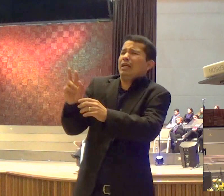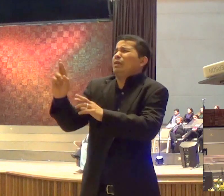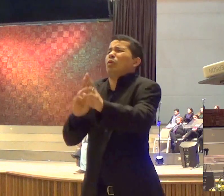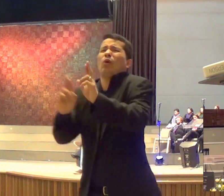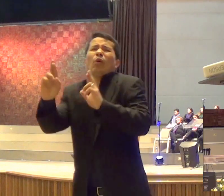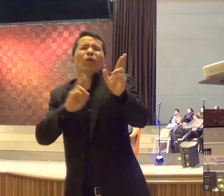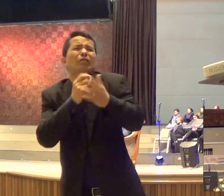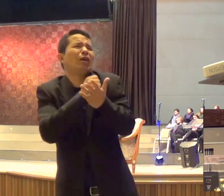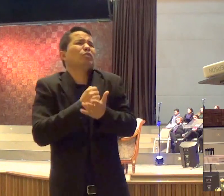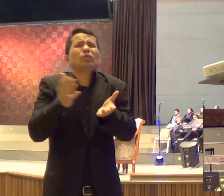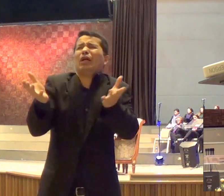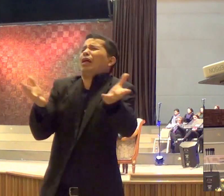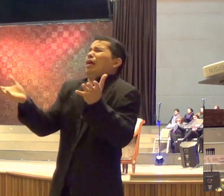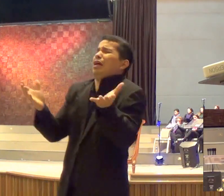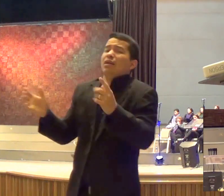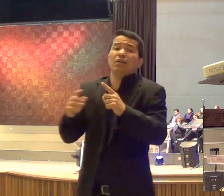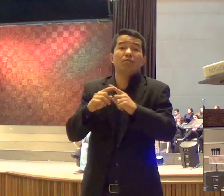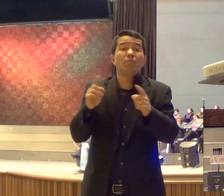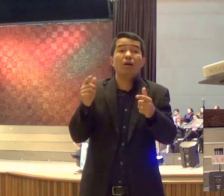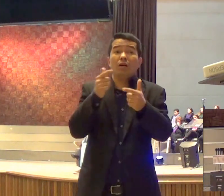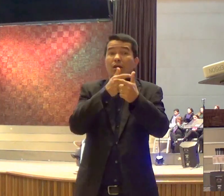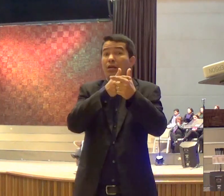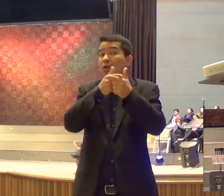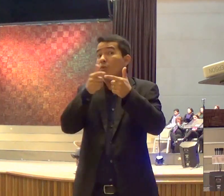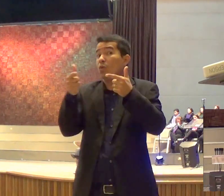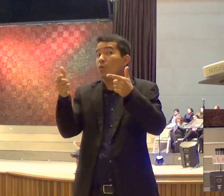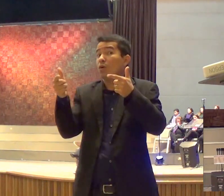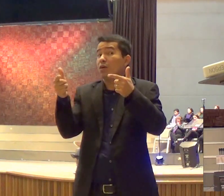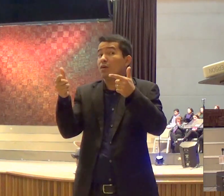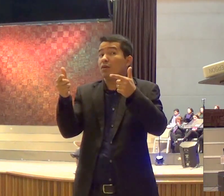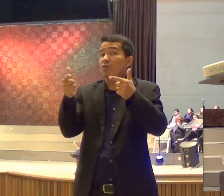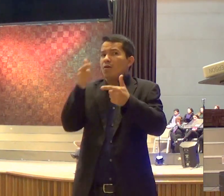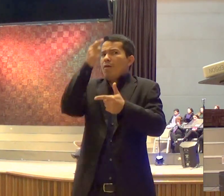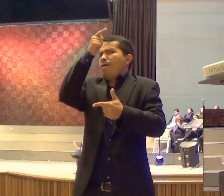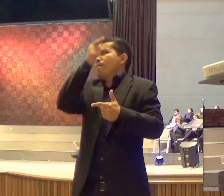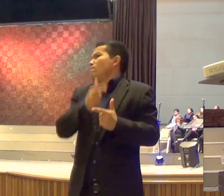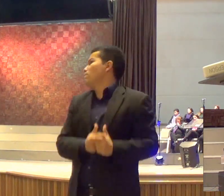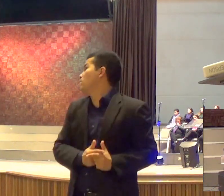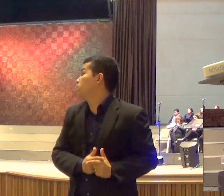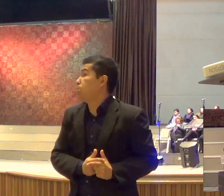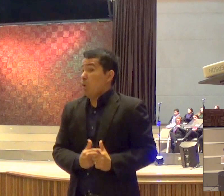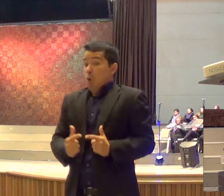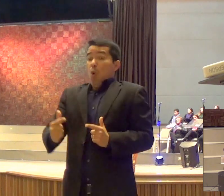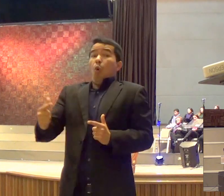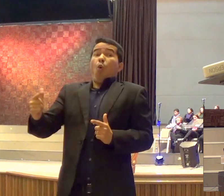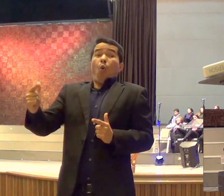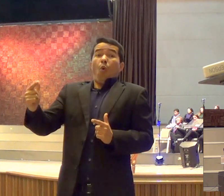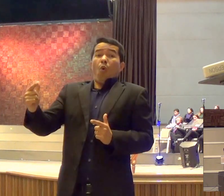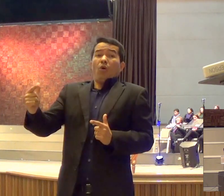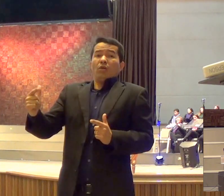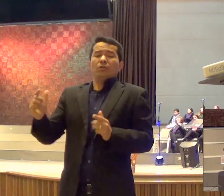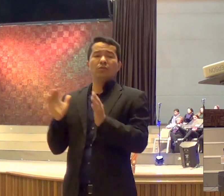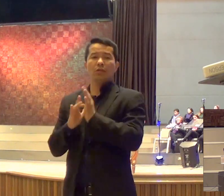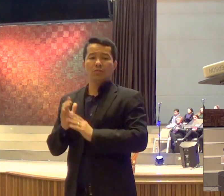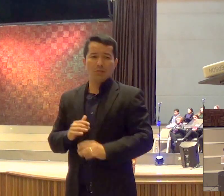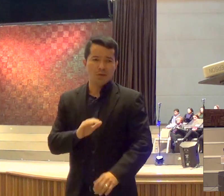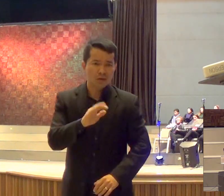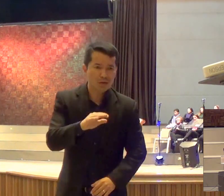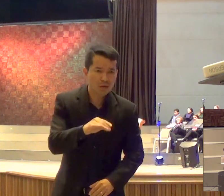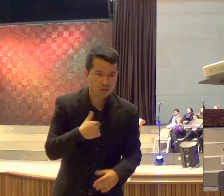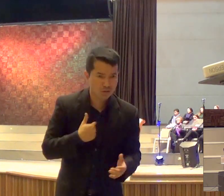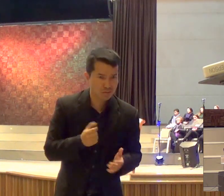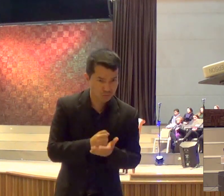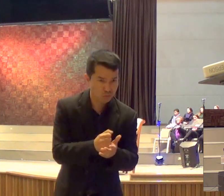agitação o barco tá enchendo d'água e o senhor ao seu lado você não clama por ele